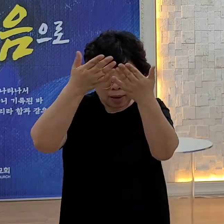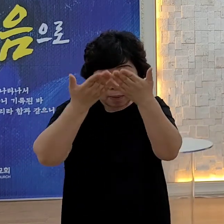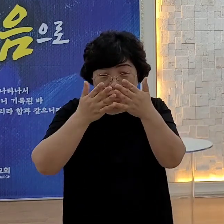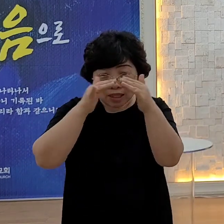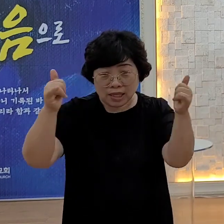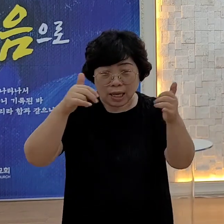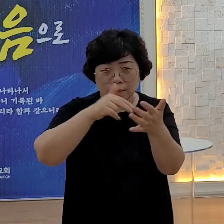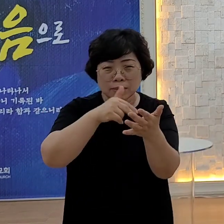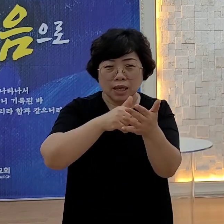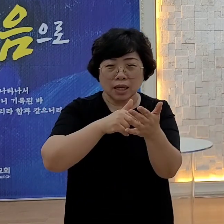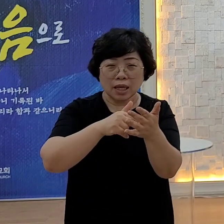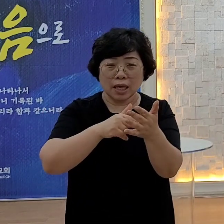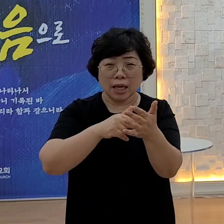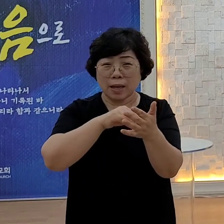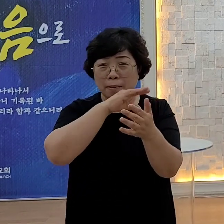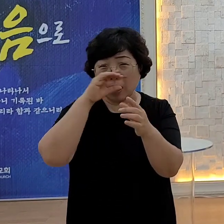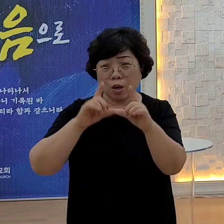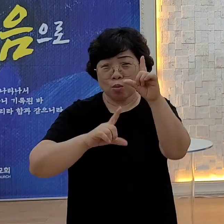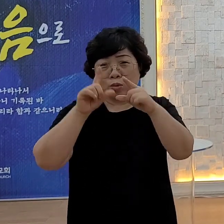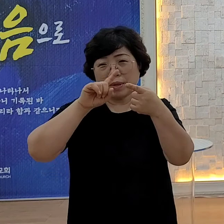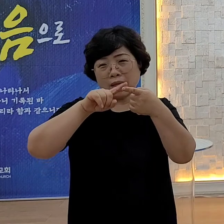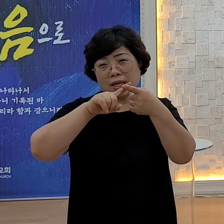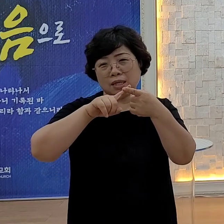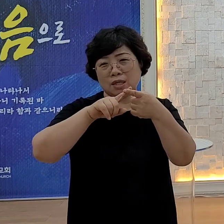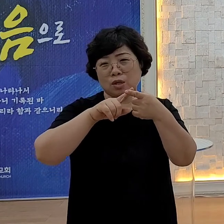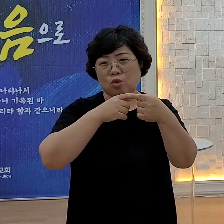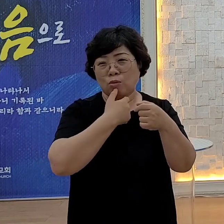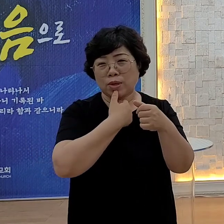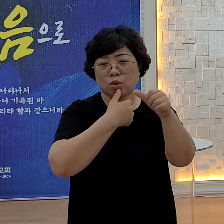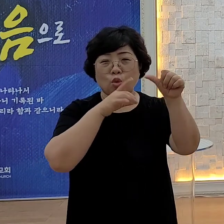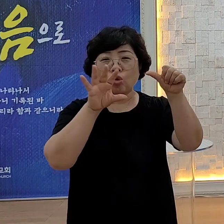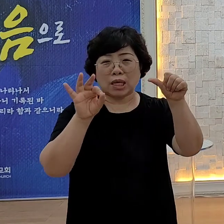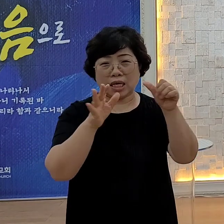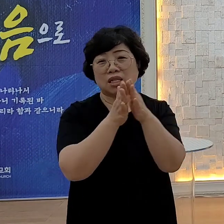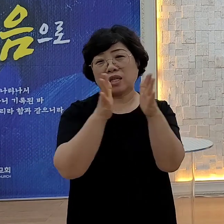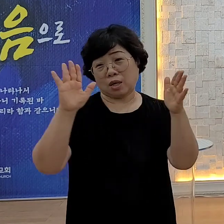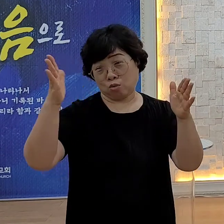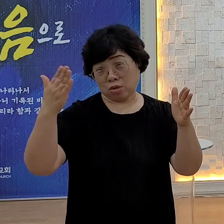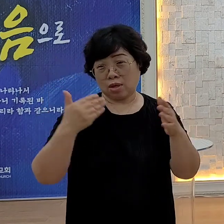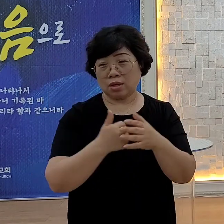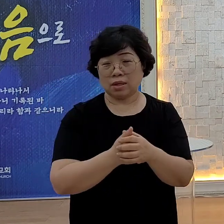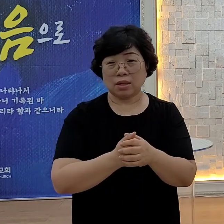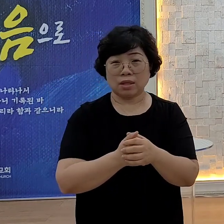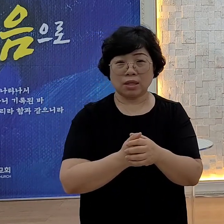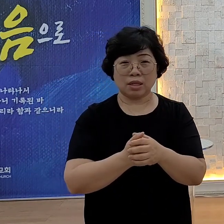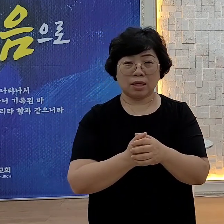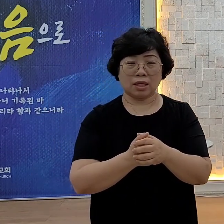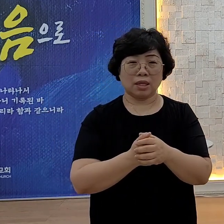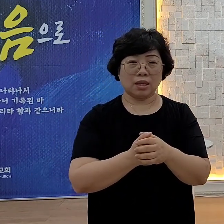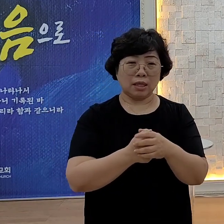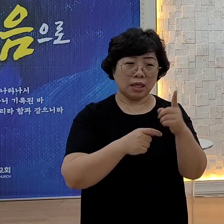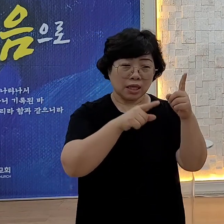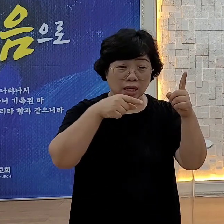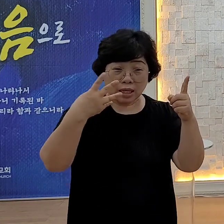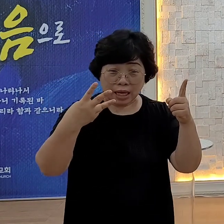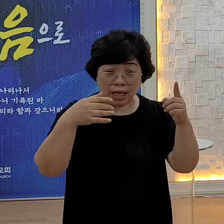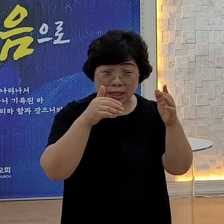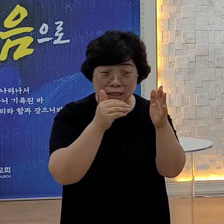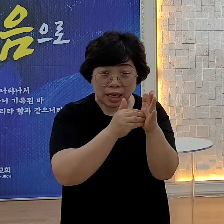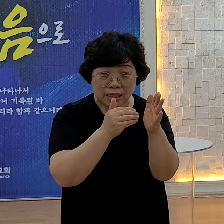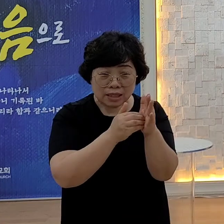것이다. 이렇게 5장부터 이렇게 전개가 되는 것입니다. 그래서 이제 우리가 이 믿음에 대해서 염려하거나 걱정하지